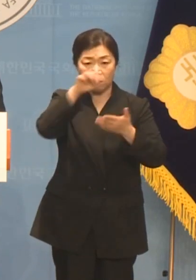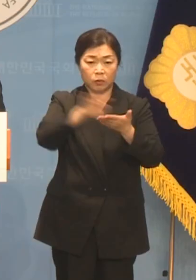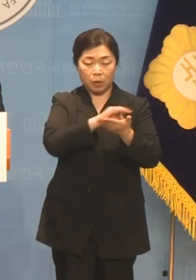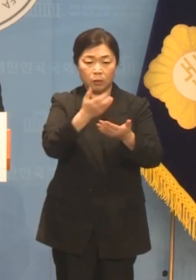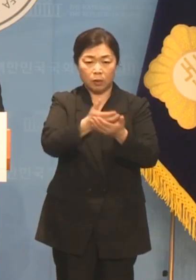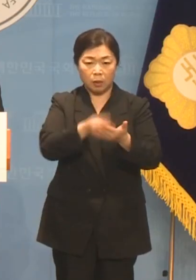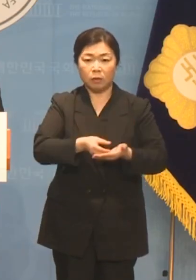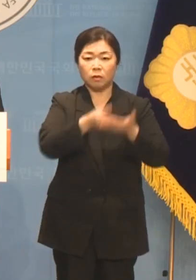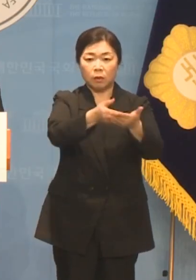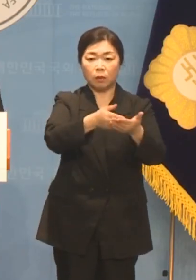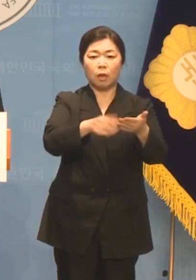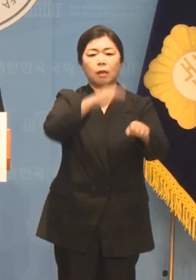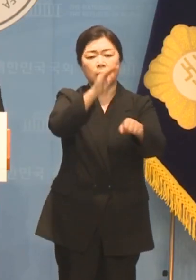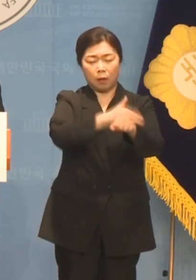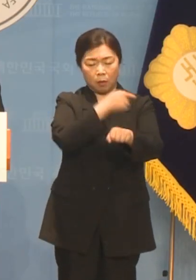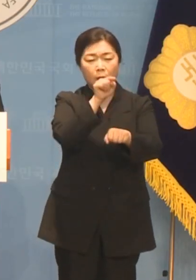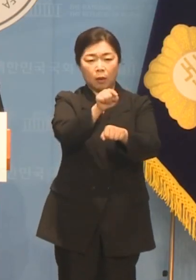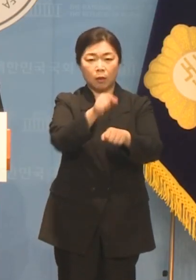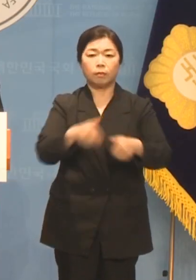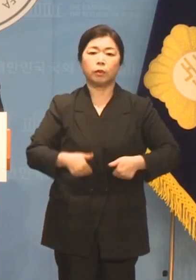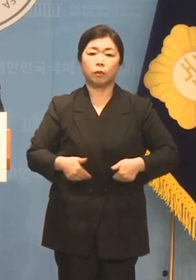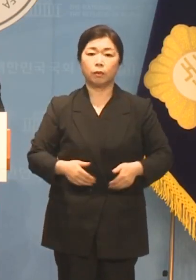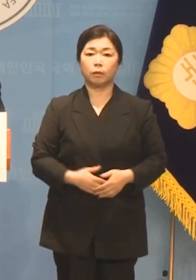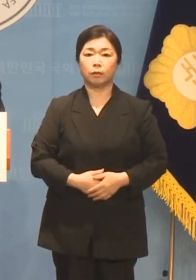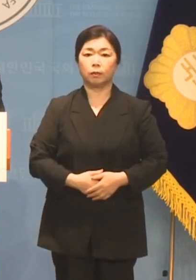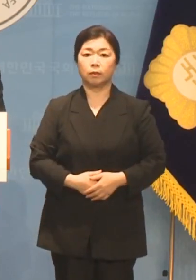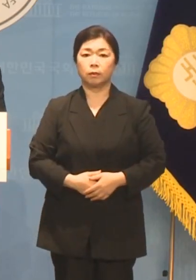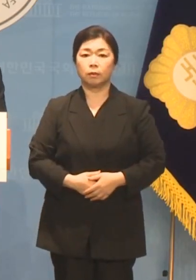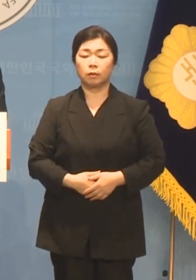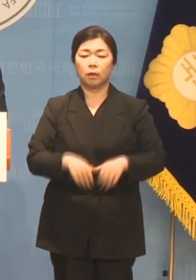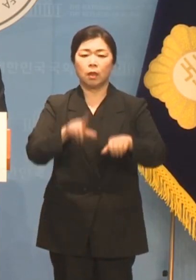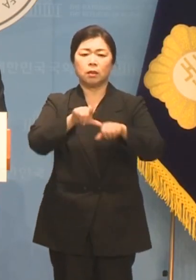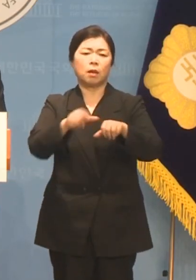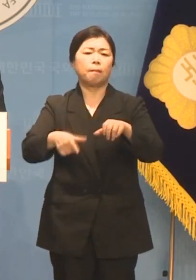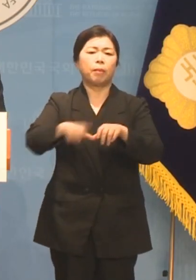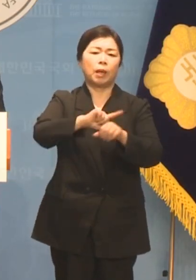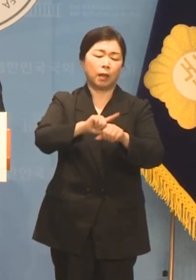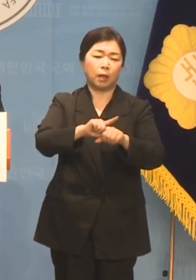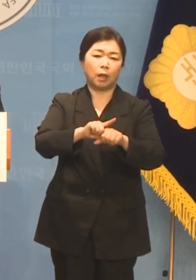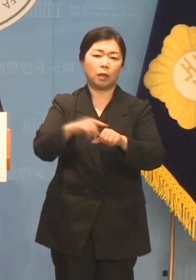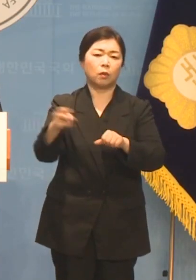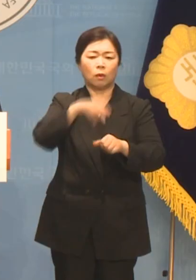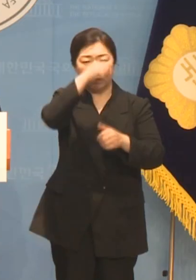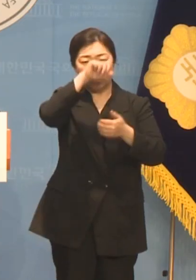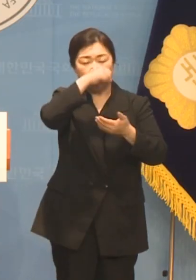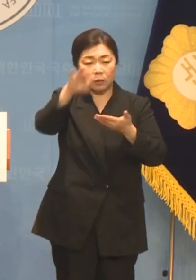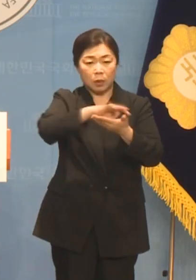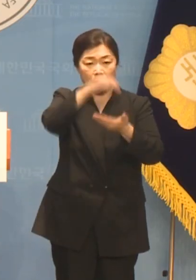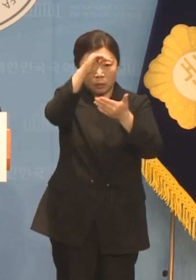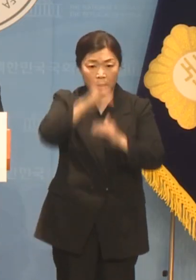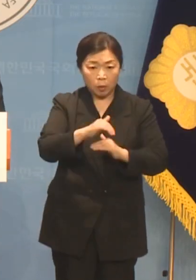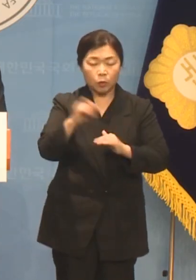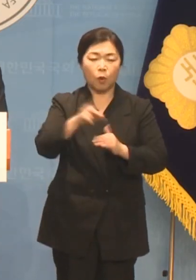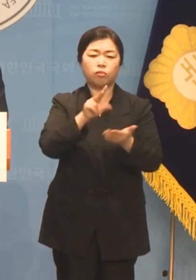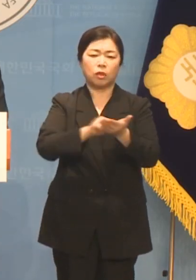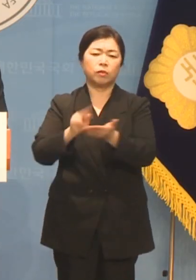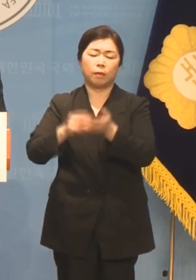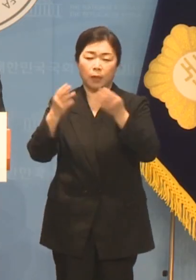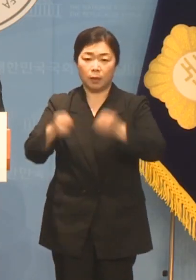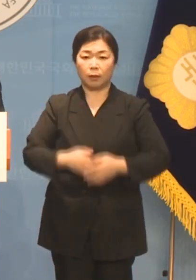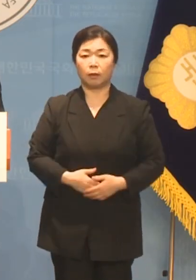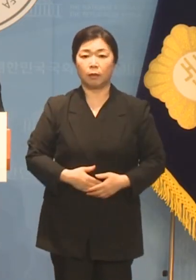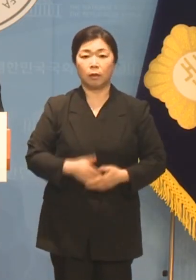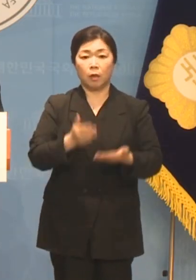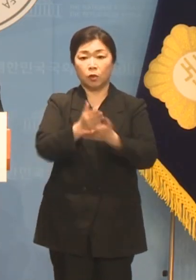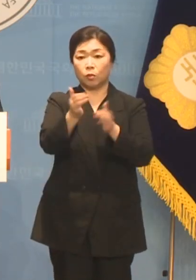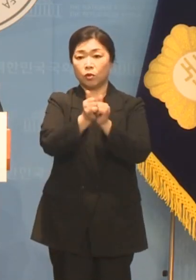대해서 사과부터 해야 합니다. 때를 놓쳤을 뿐만 아니라 규모와 내용도 문제가 많습니다. 많은 전문가들이 추경